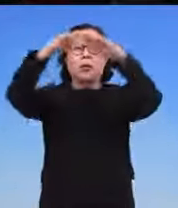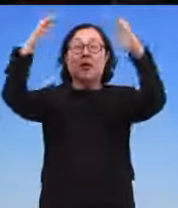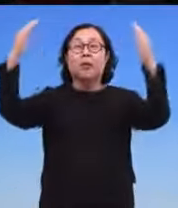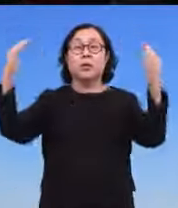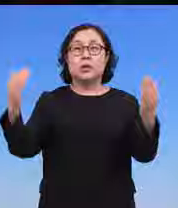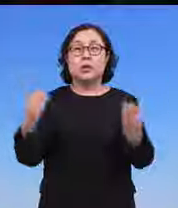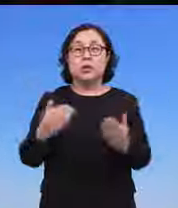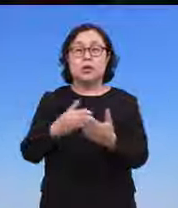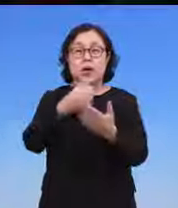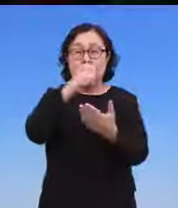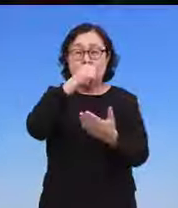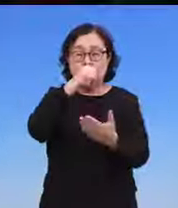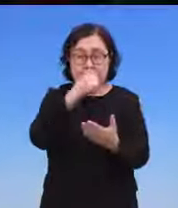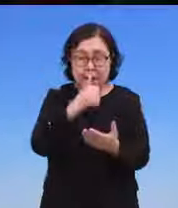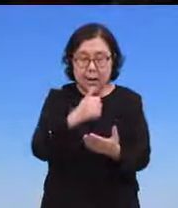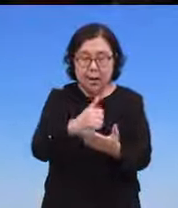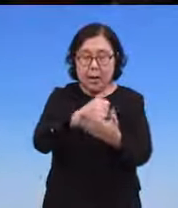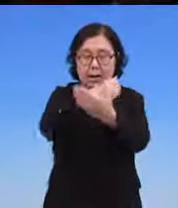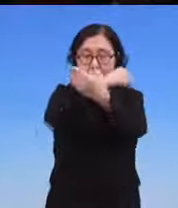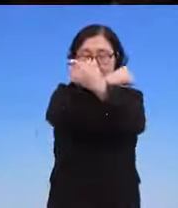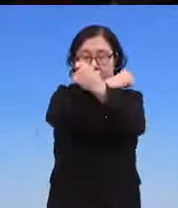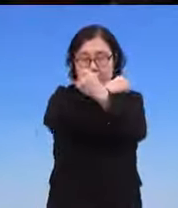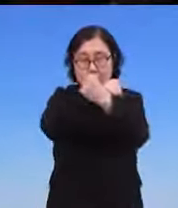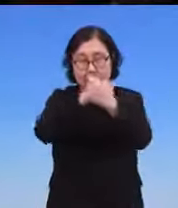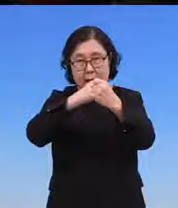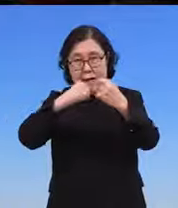내 모든 죄 사함받고